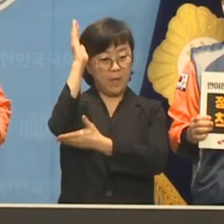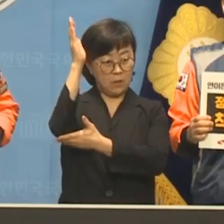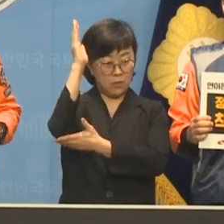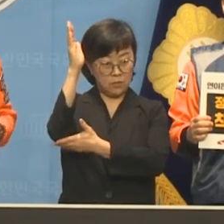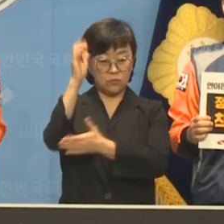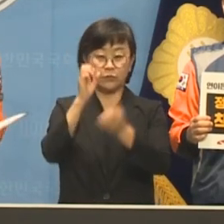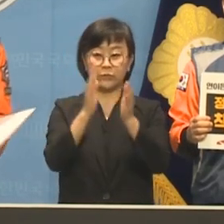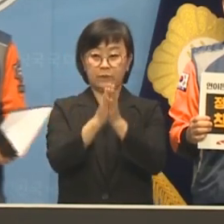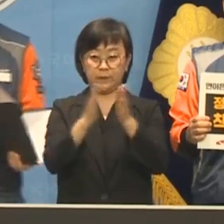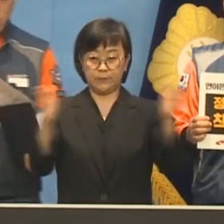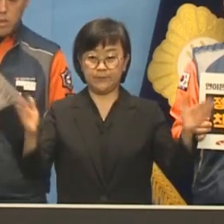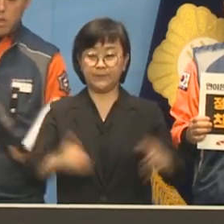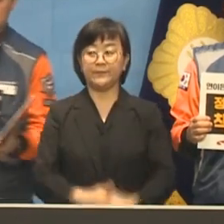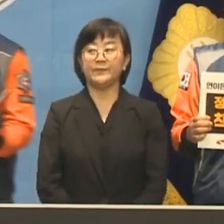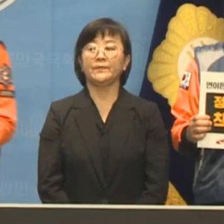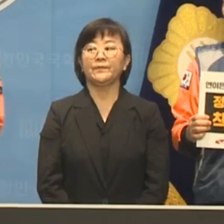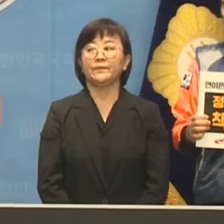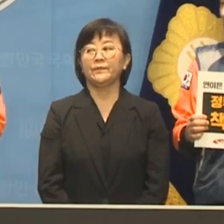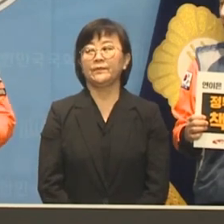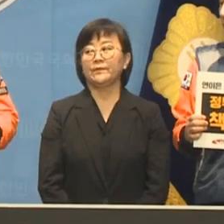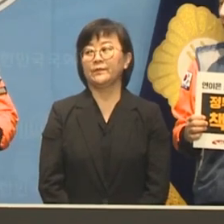시작하겠습니다.